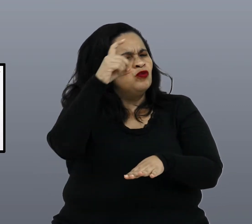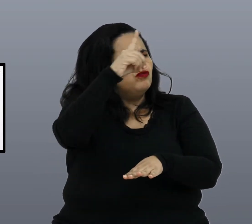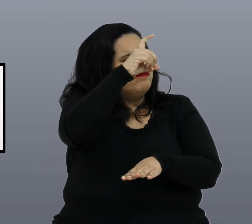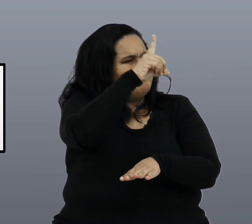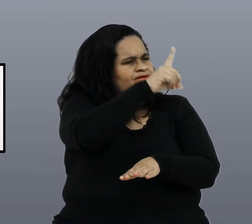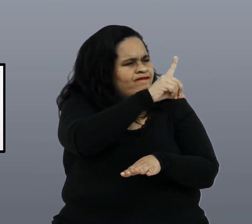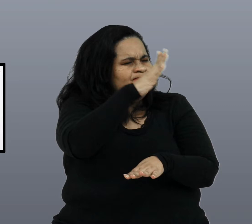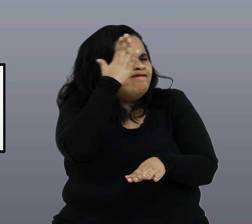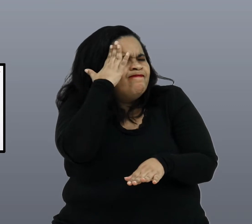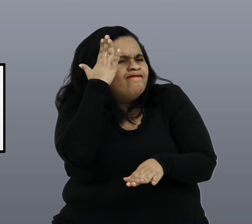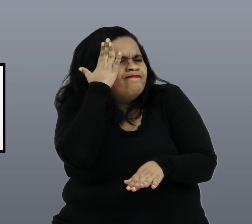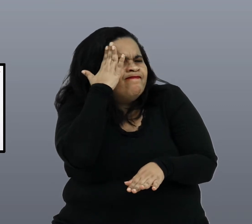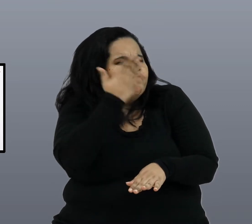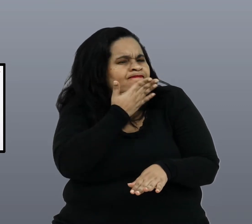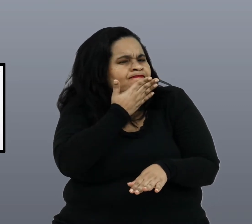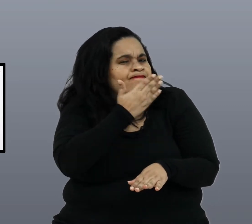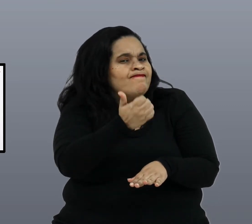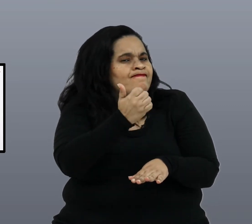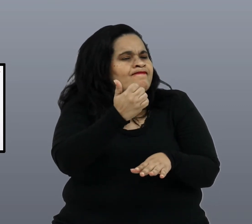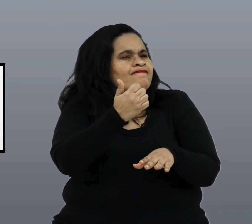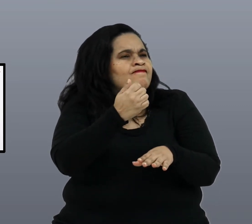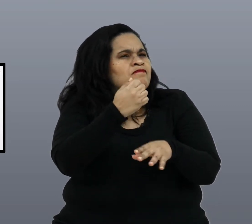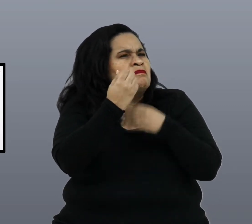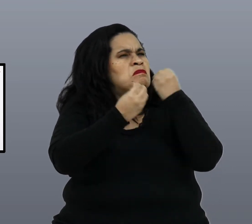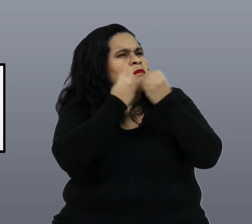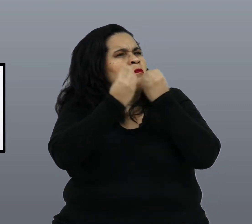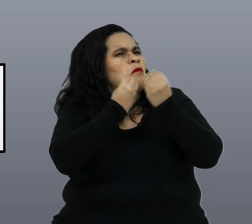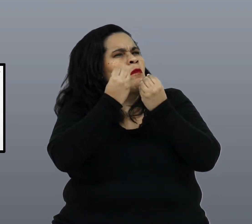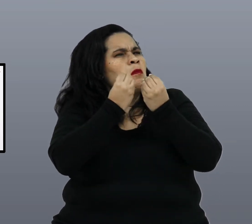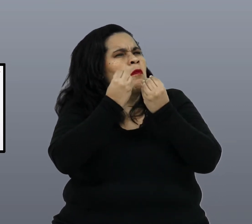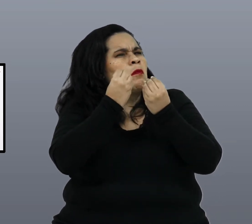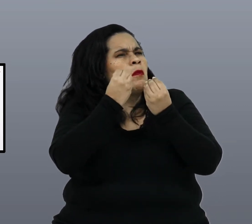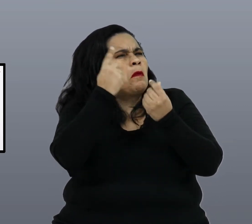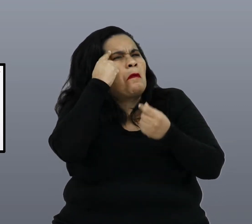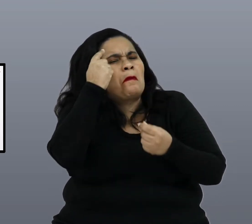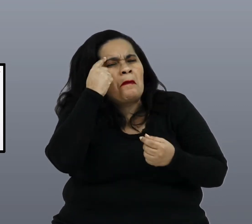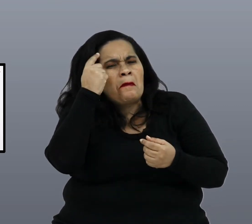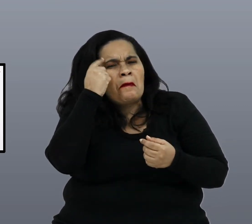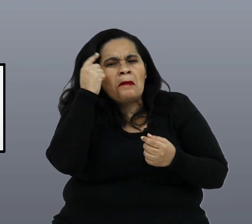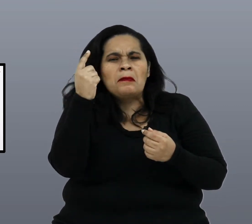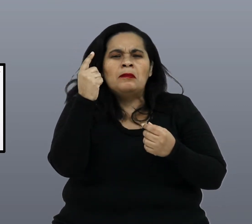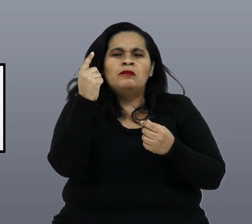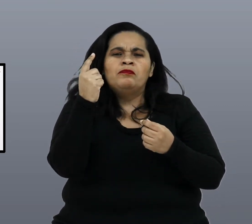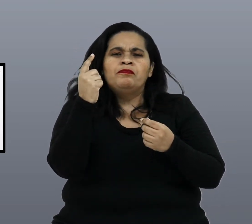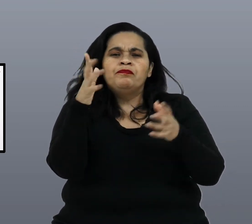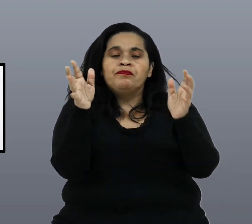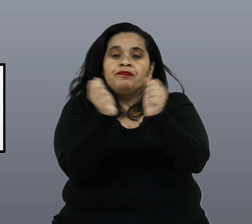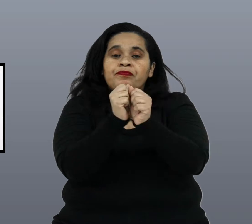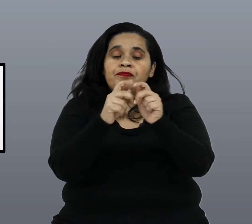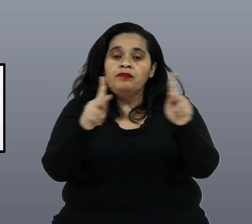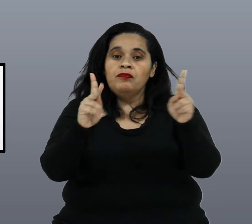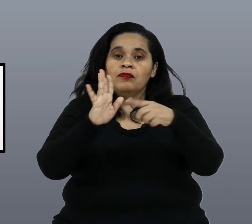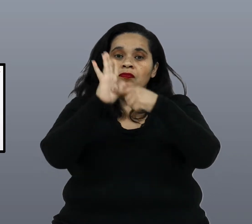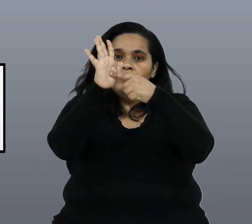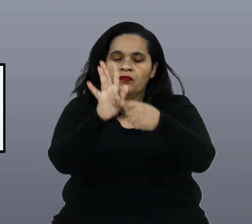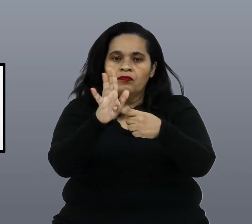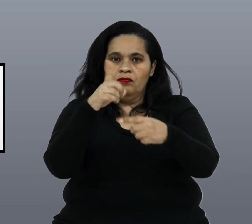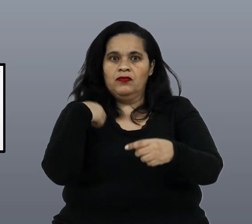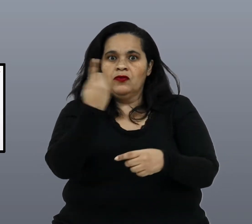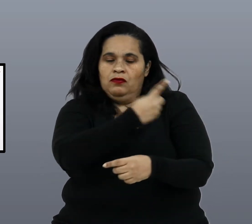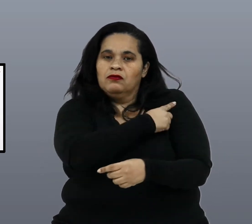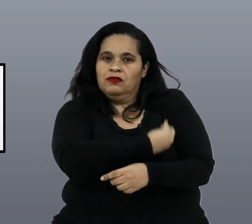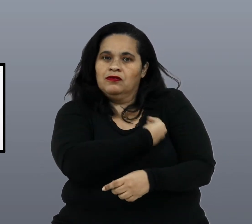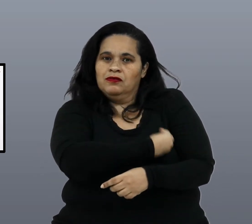serem entendidos e até visualizados, né, algumas imagens que às vezes a literatura apocalíptica apresenta para a gente. Nós